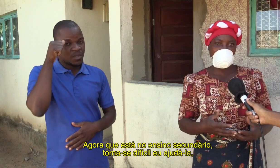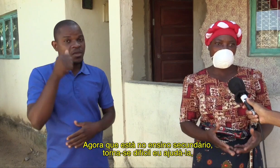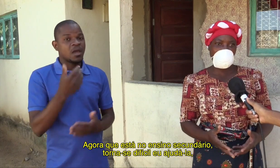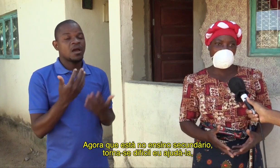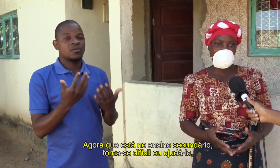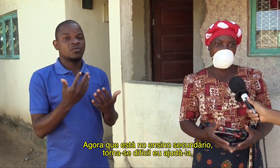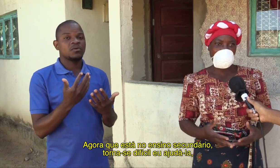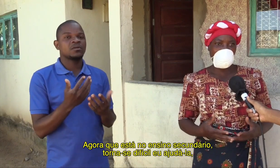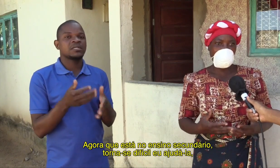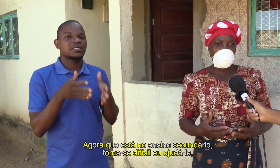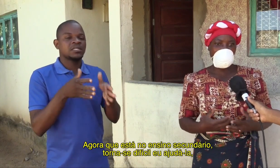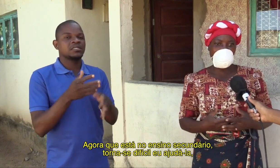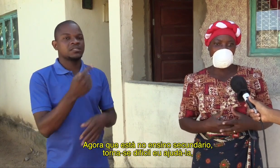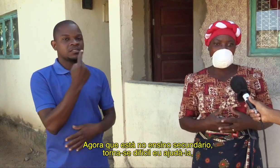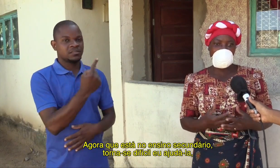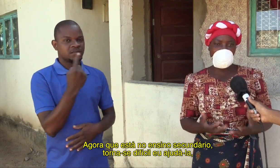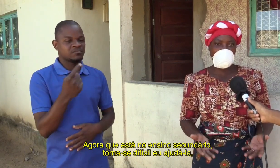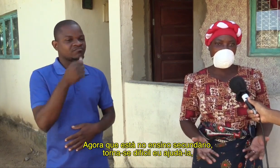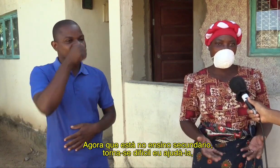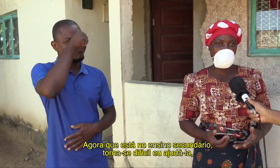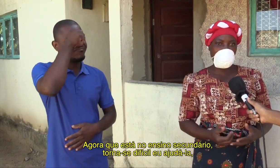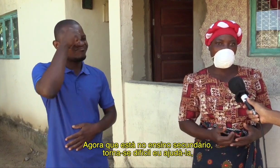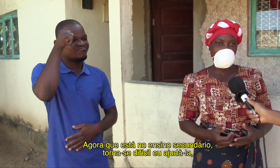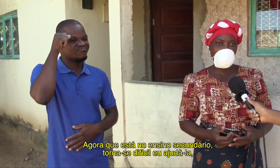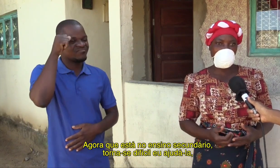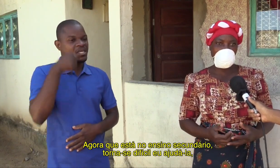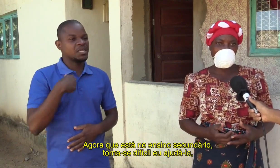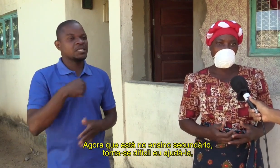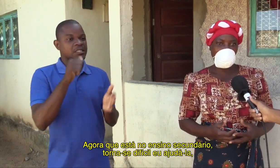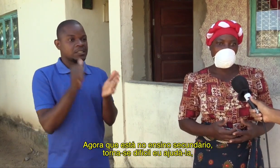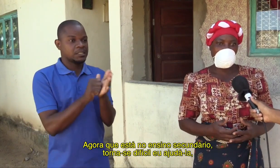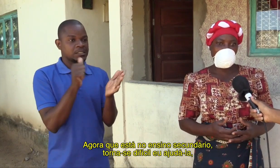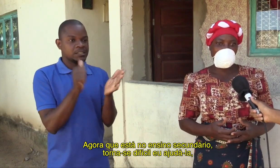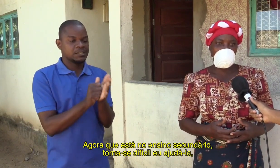na secundária, torna-me muito difícil para eu